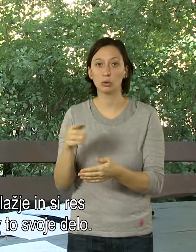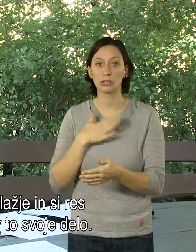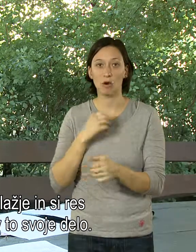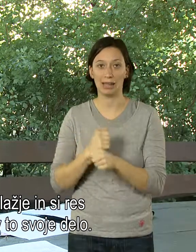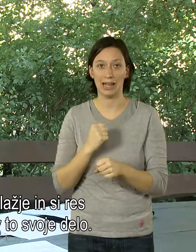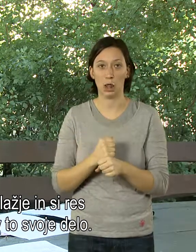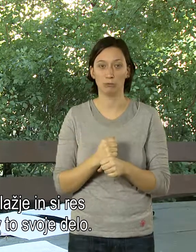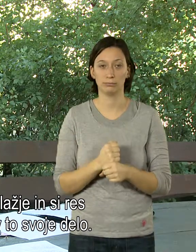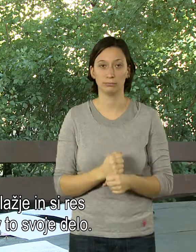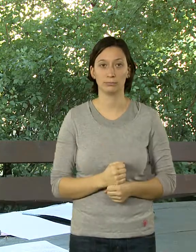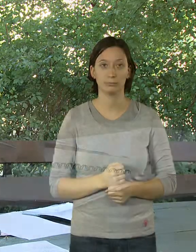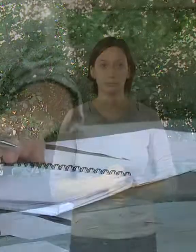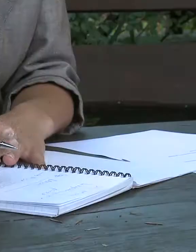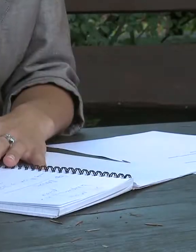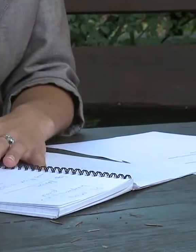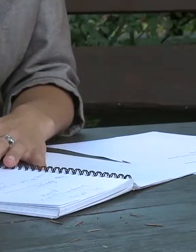to svoje delo.